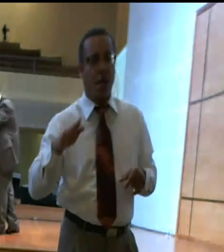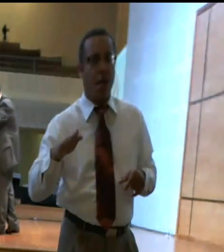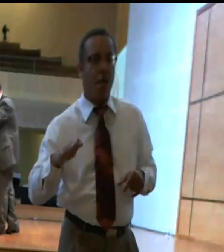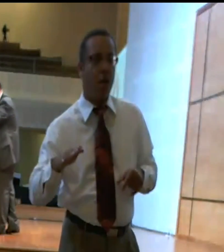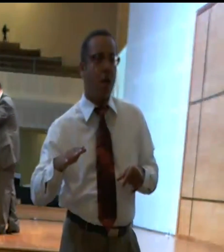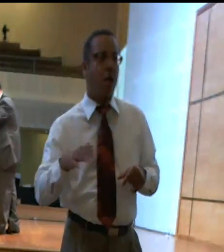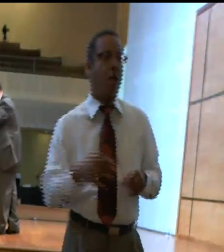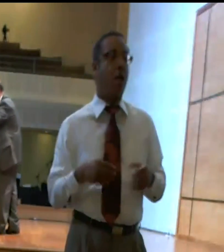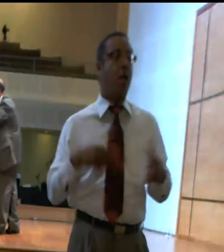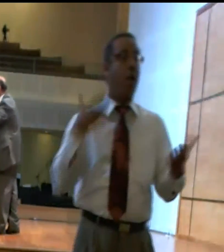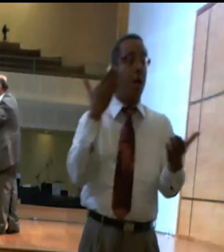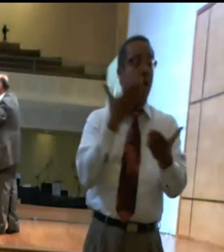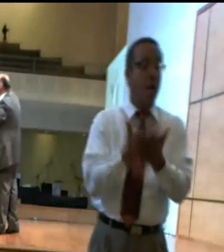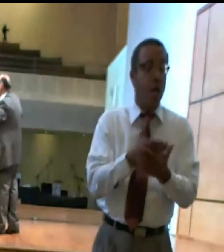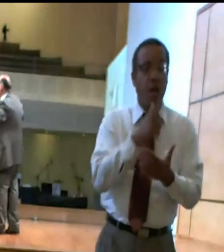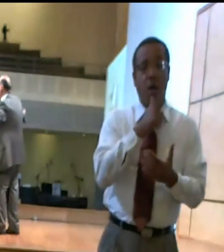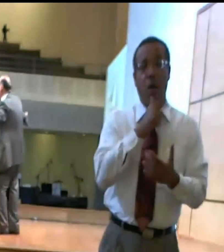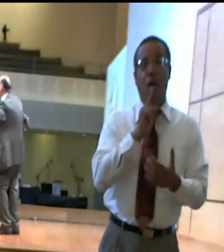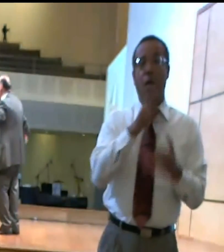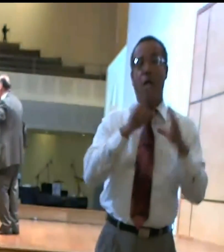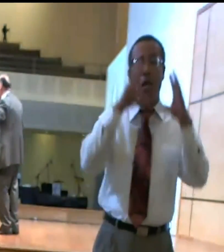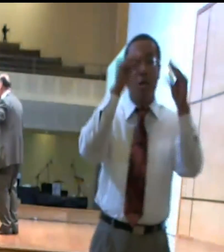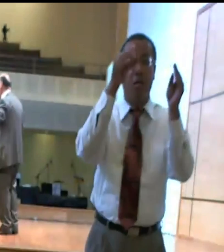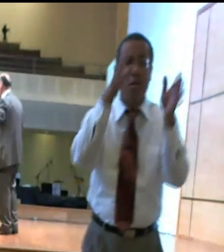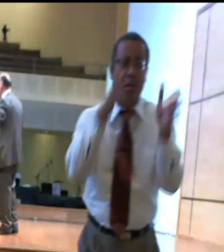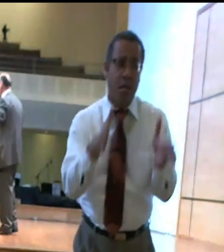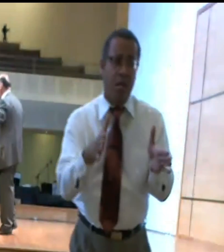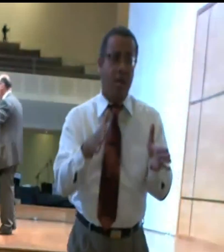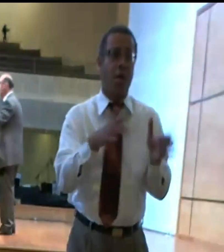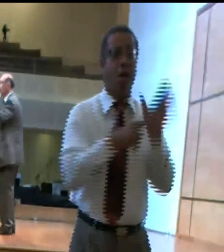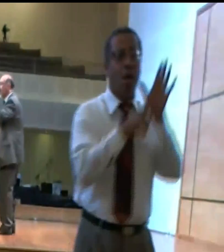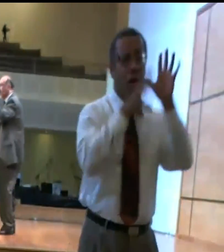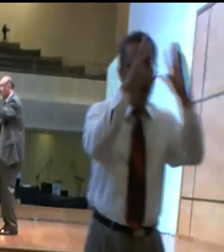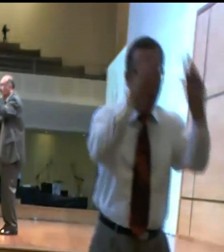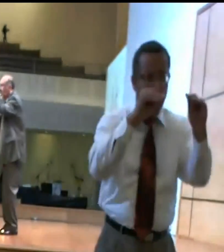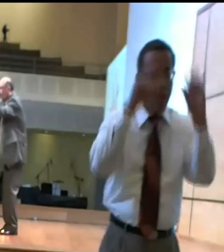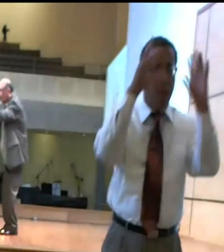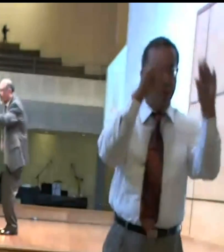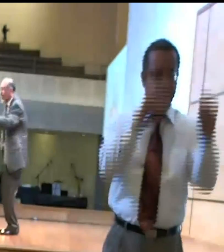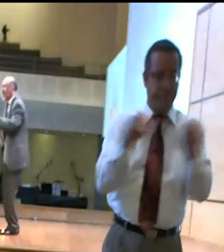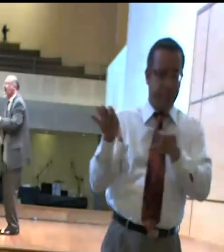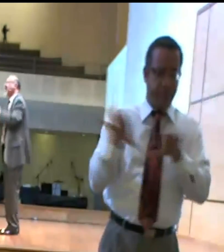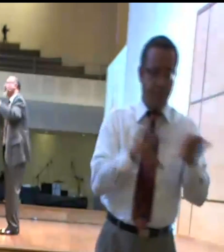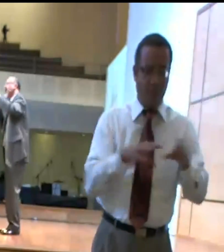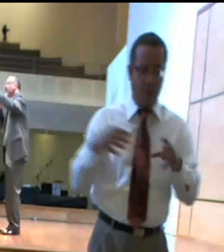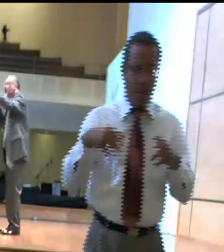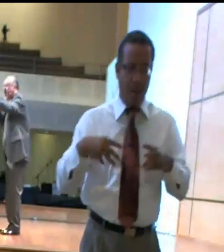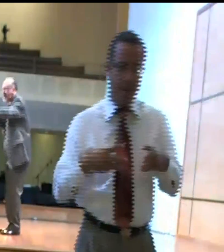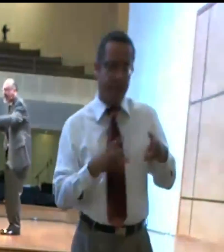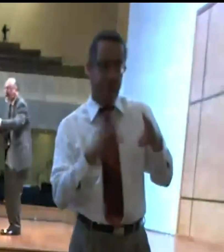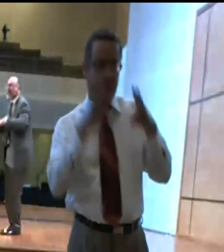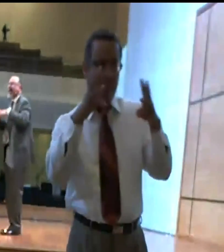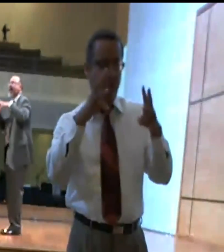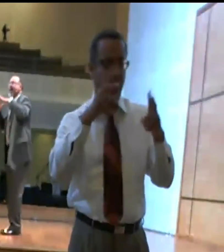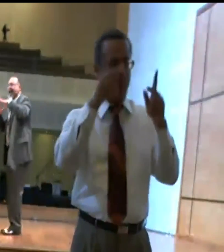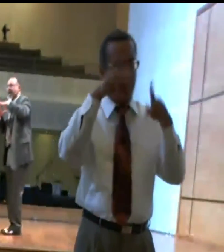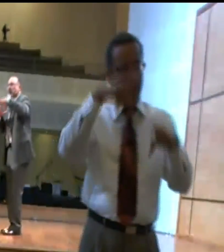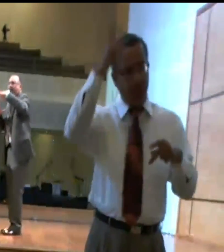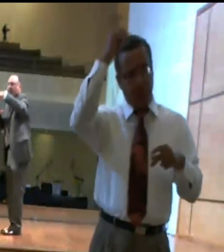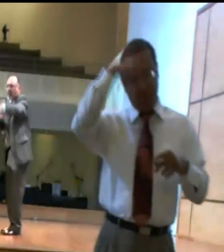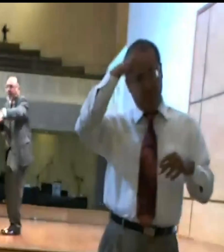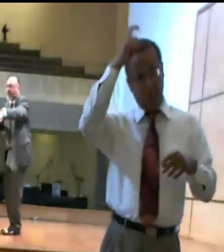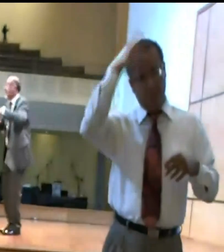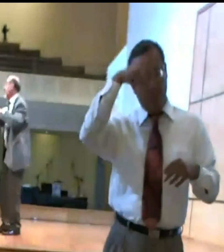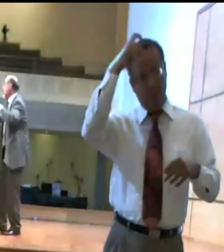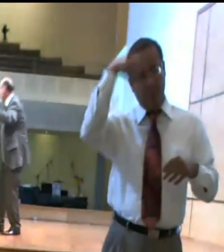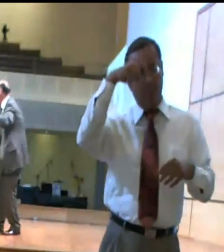el cuándo haya de ser. ¿Quién se lo enseñará? Tú actúas de cierta manera, eres una persona sabia, eres